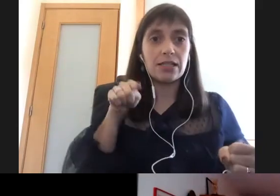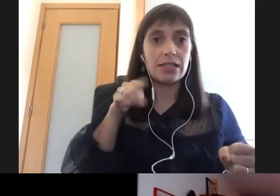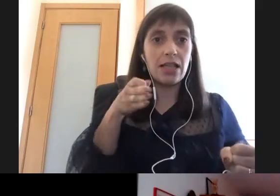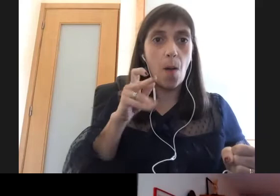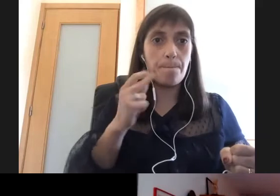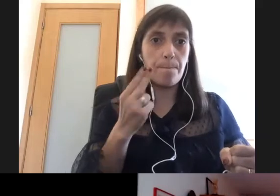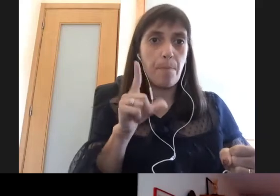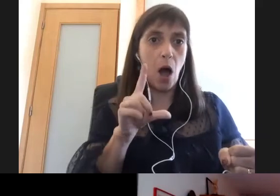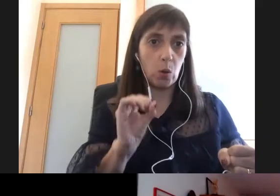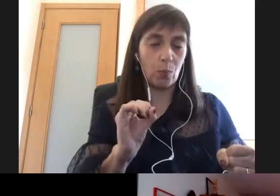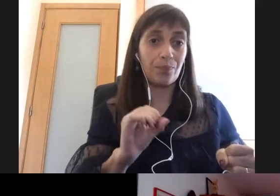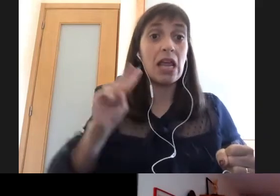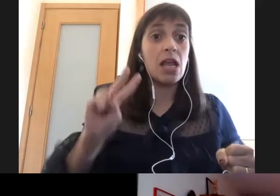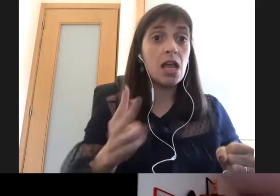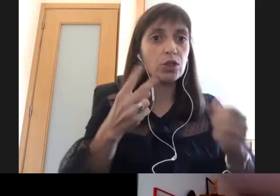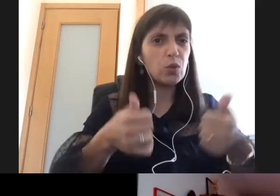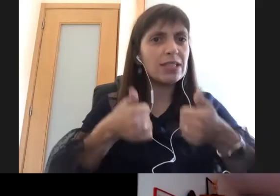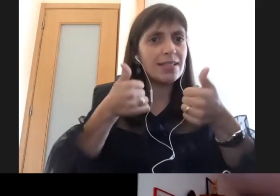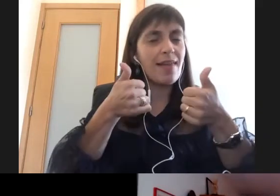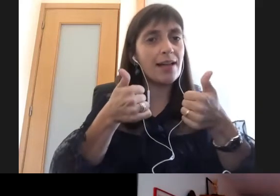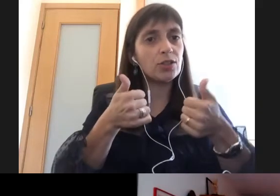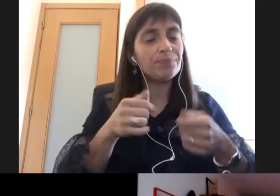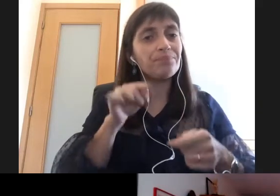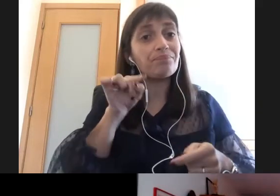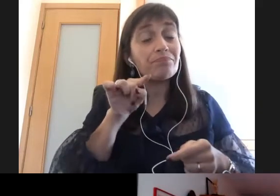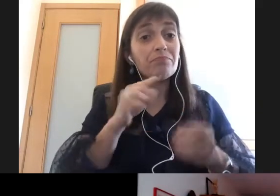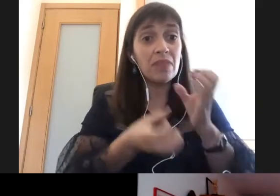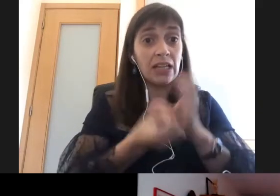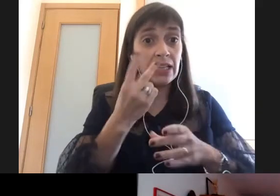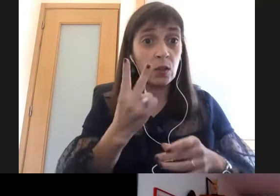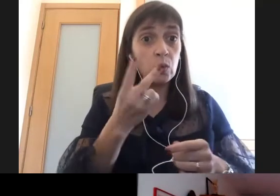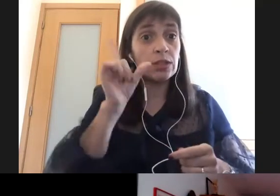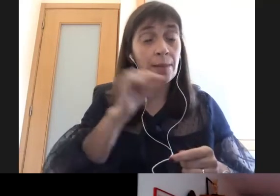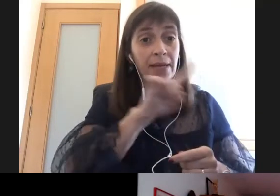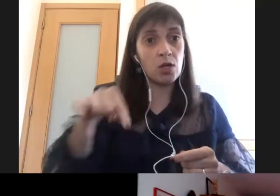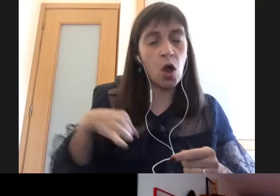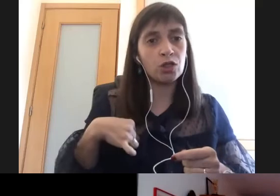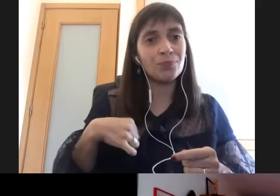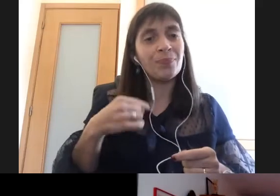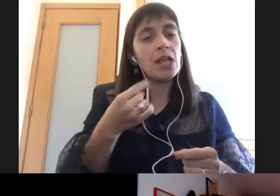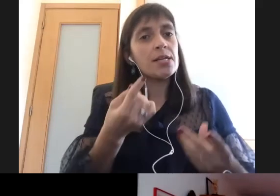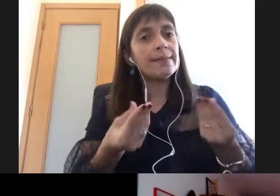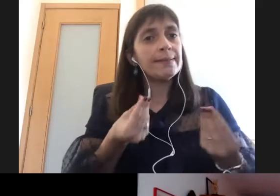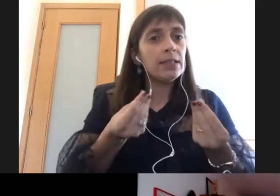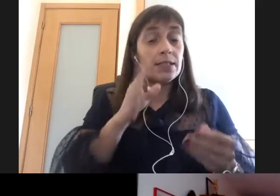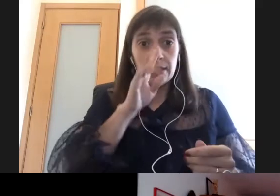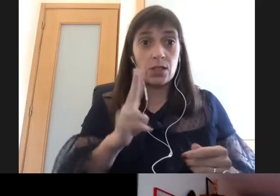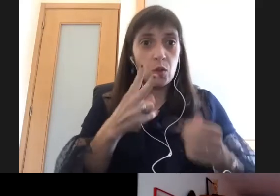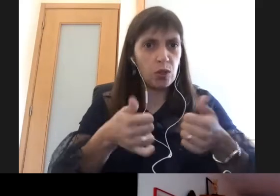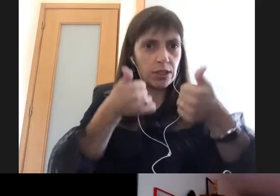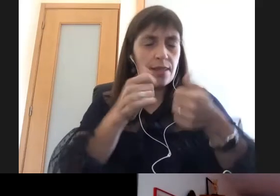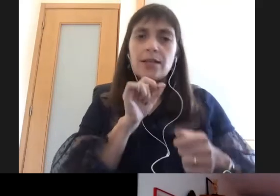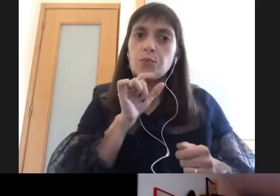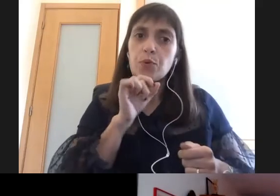São cidades... Dessa fundação, gente extrai também muito... Se duas cidades pudessem